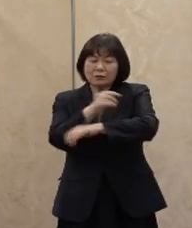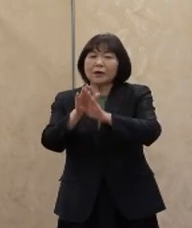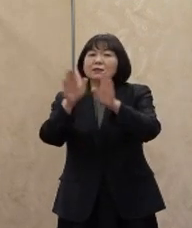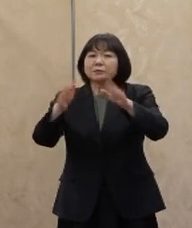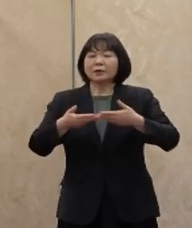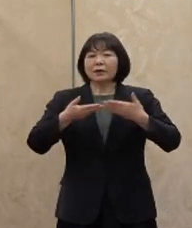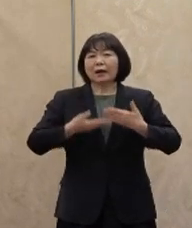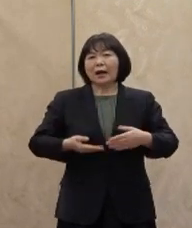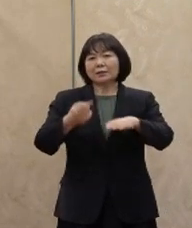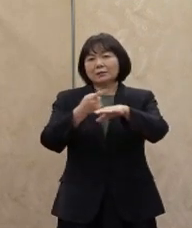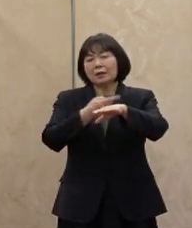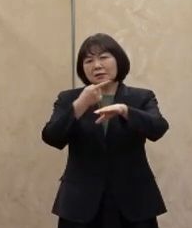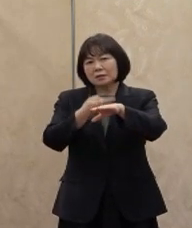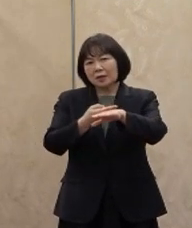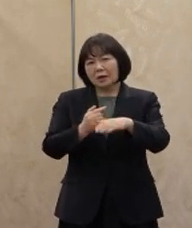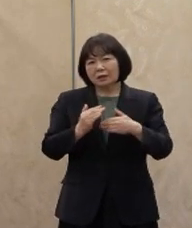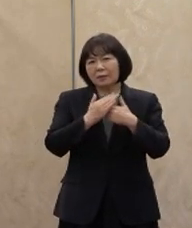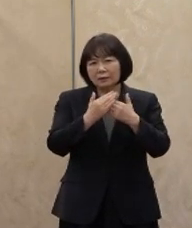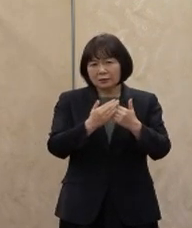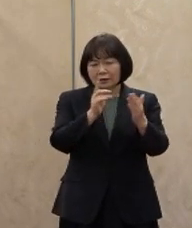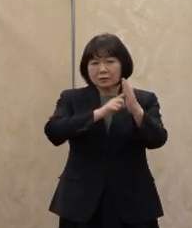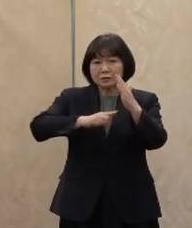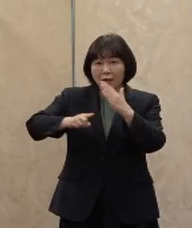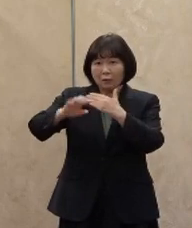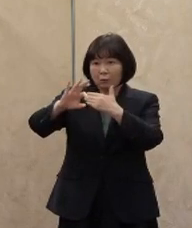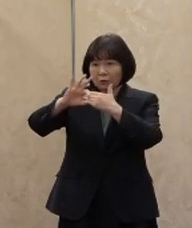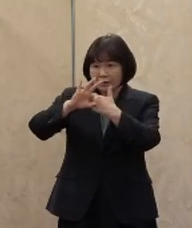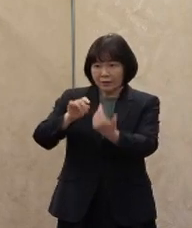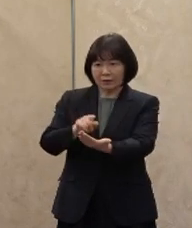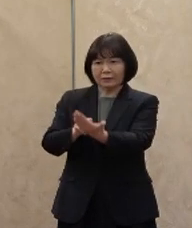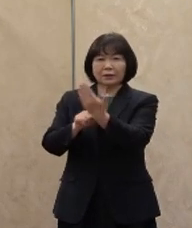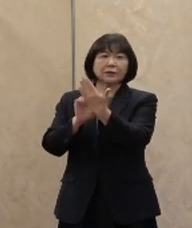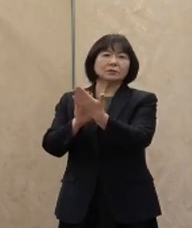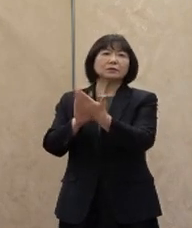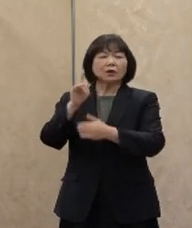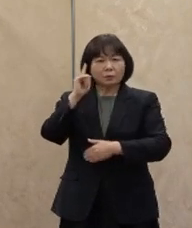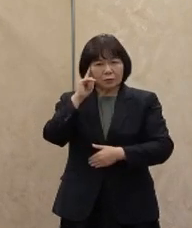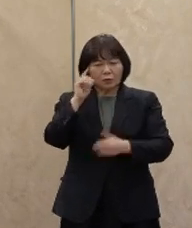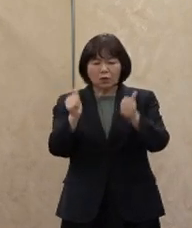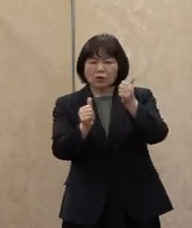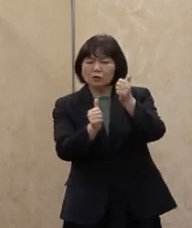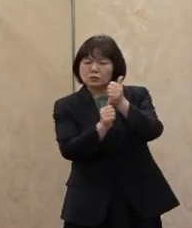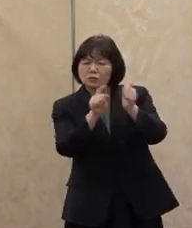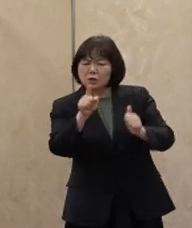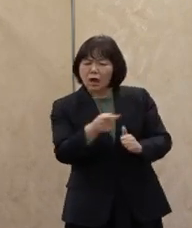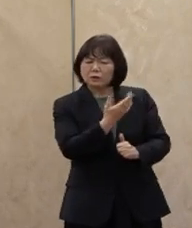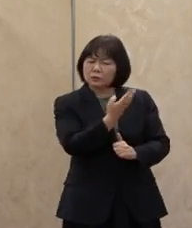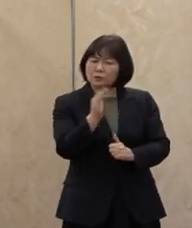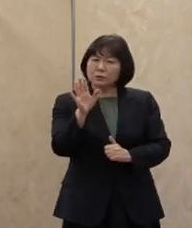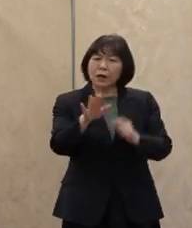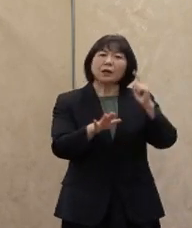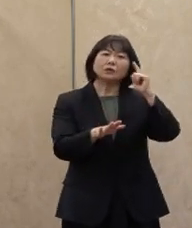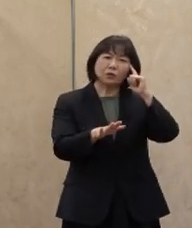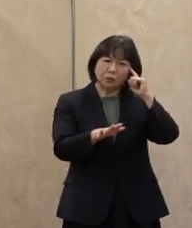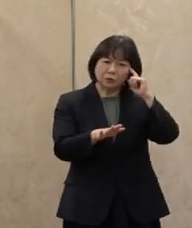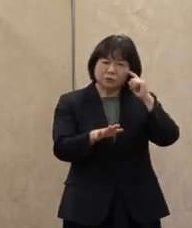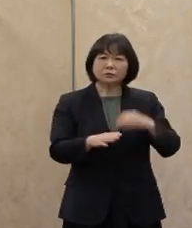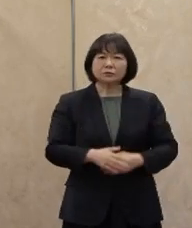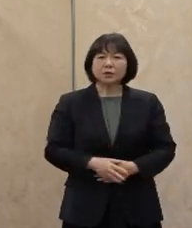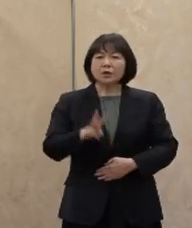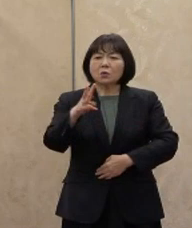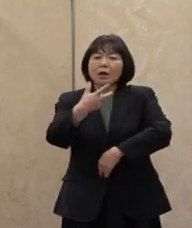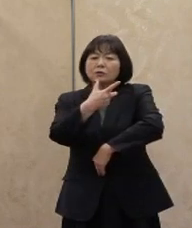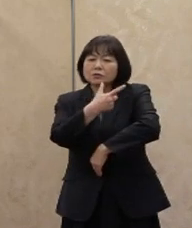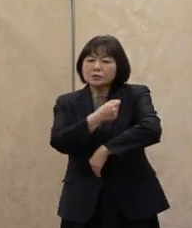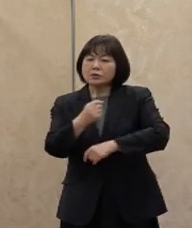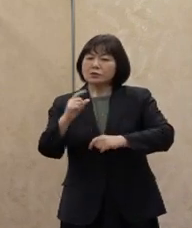安全性とかの面については先行事例がやっぱり できてくると、まあ、もちろん副反応はいくつかあると思いますが、このぐらいのワクチンの数に対して